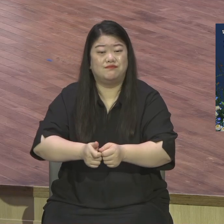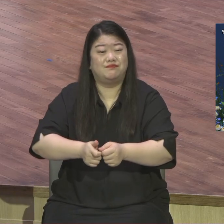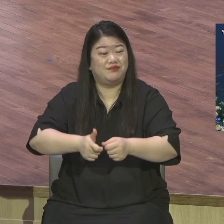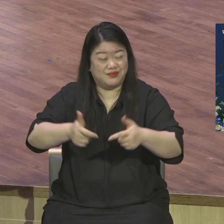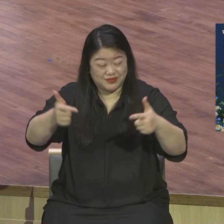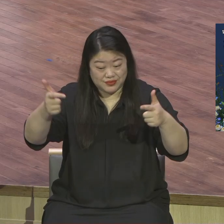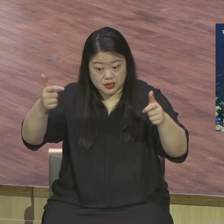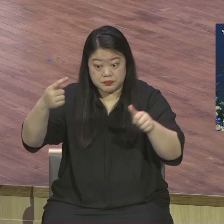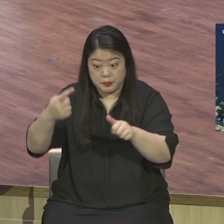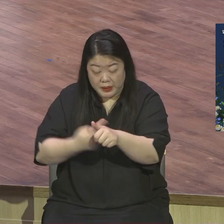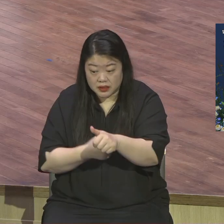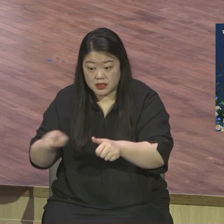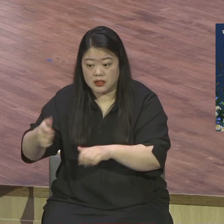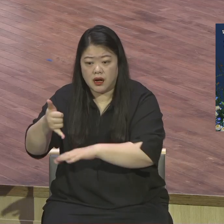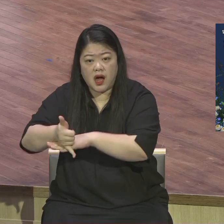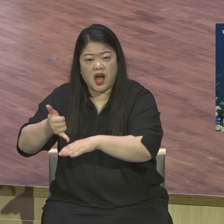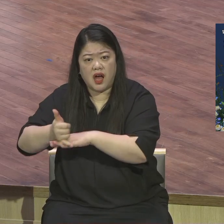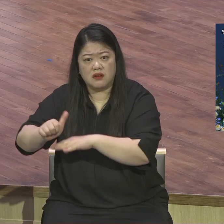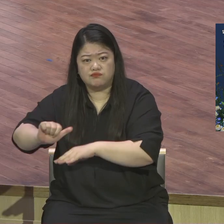많아졌어요